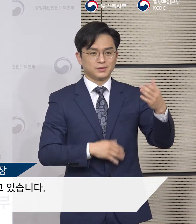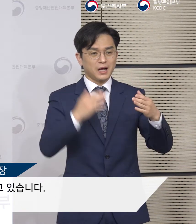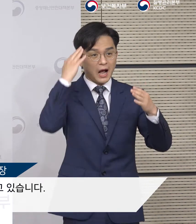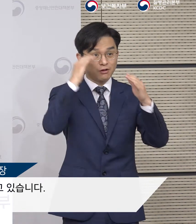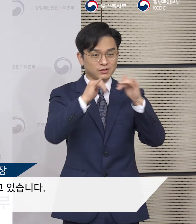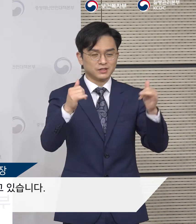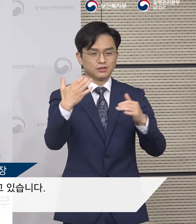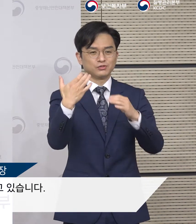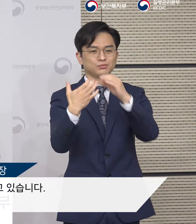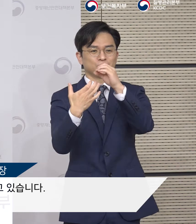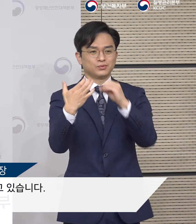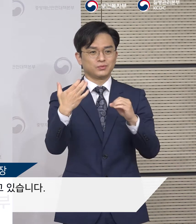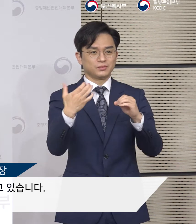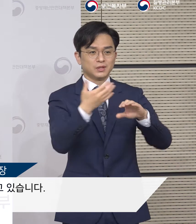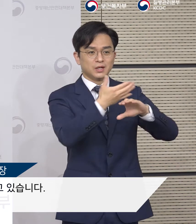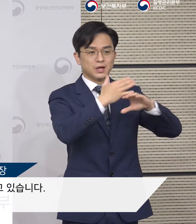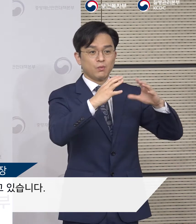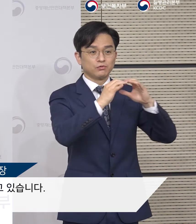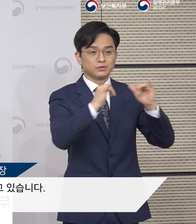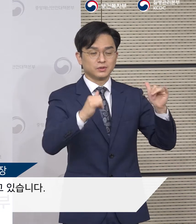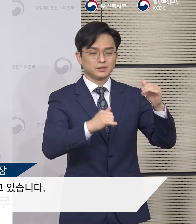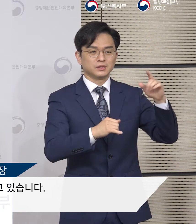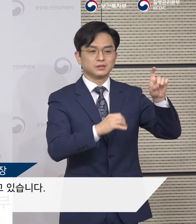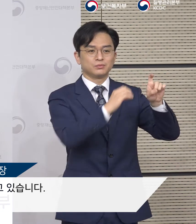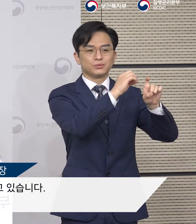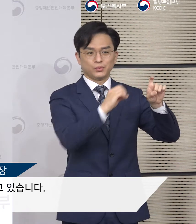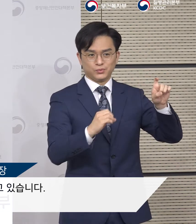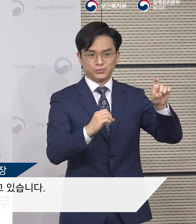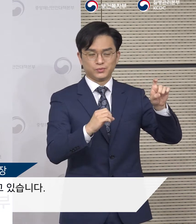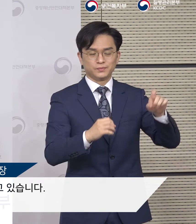90%, 외국인이 10%를 차지하고 있습니다.